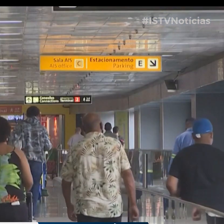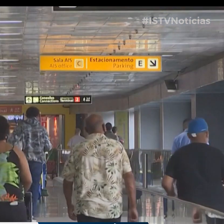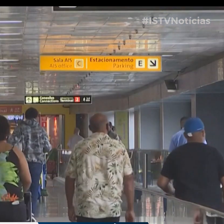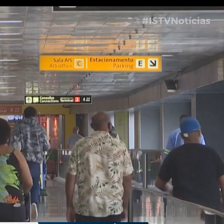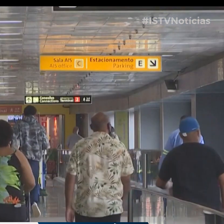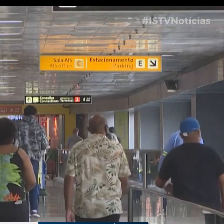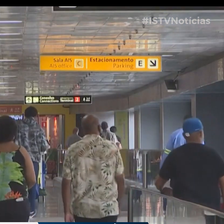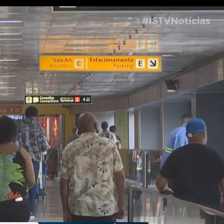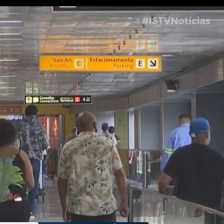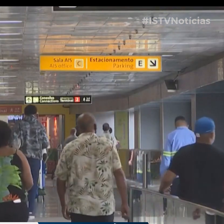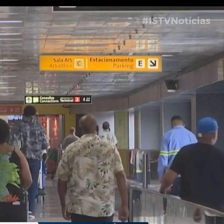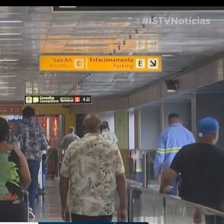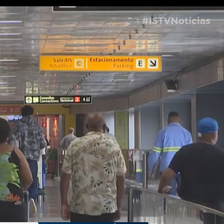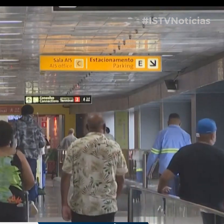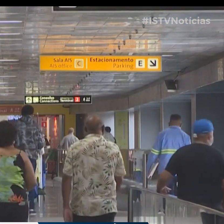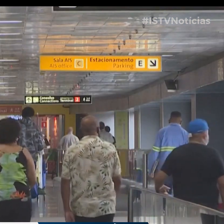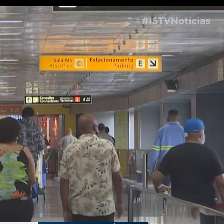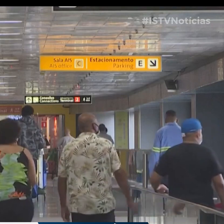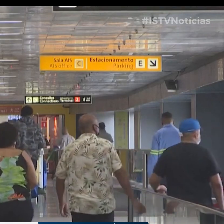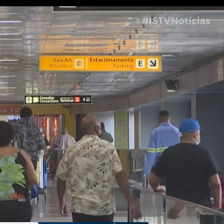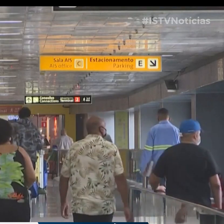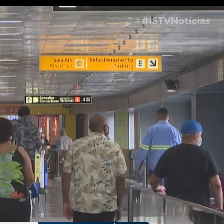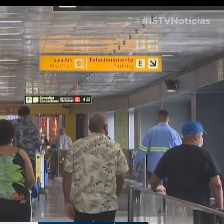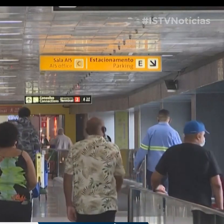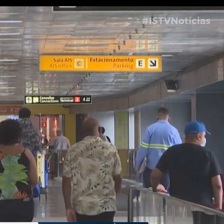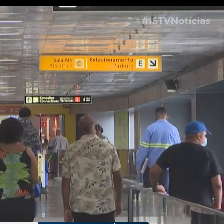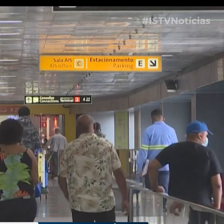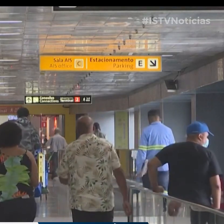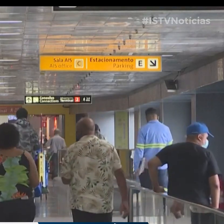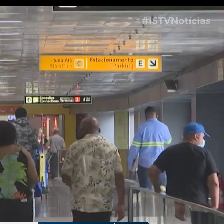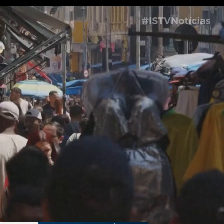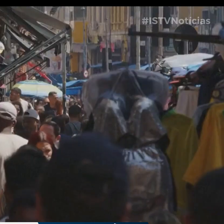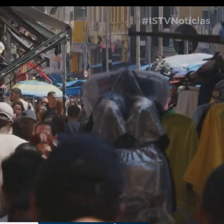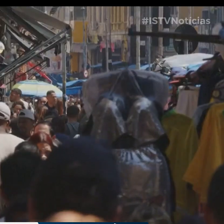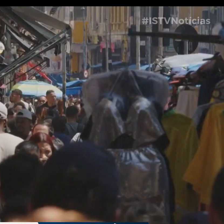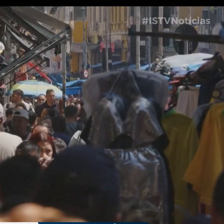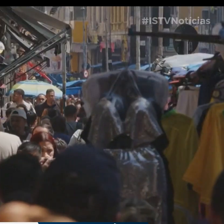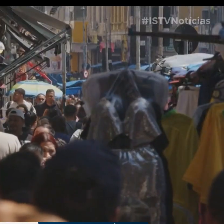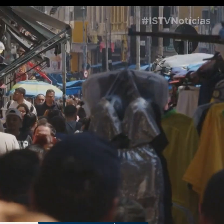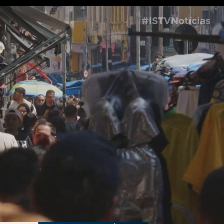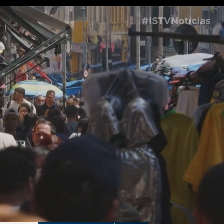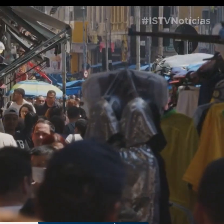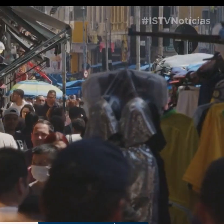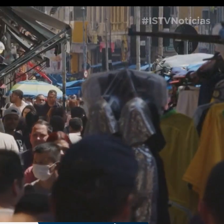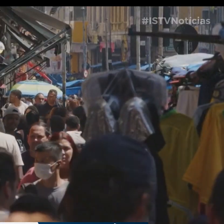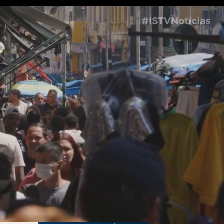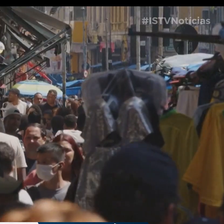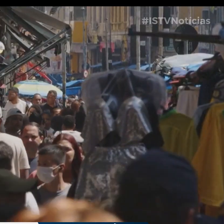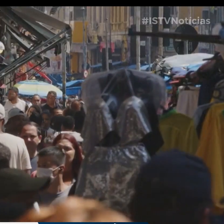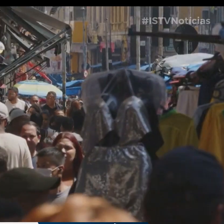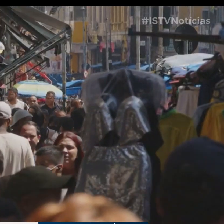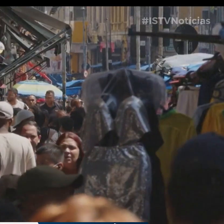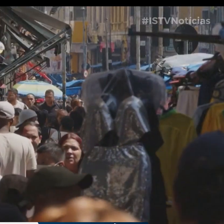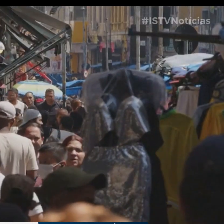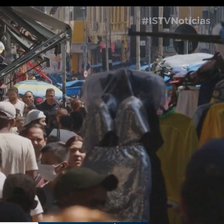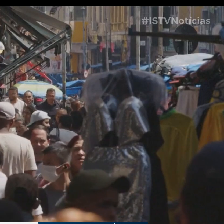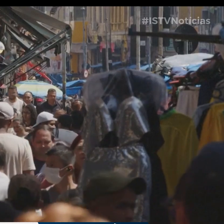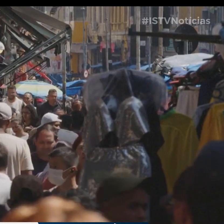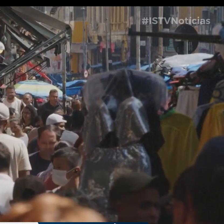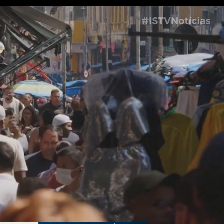foi puxada especialmente pelos setores de transportes com menos 0,57% e de artigos